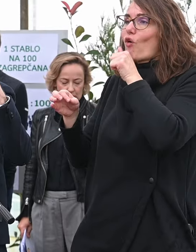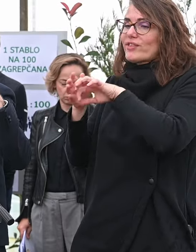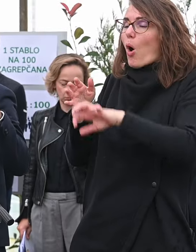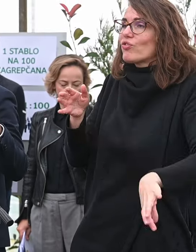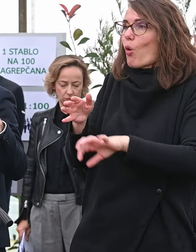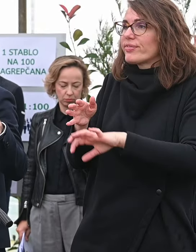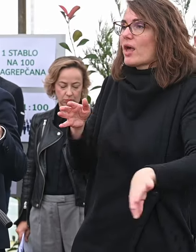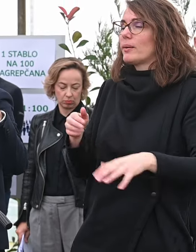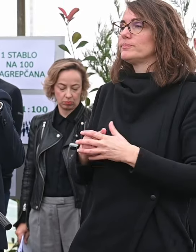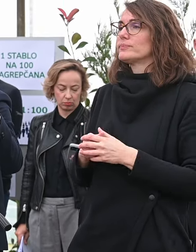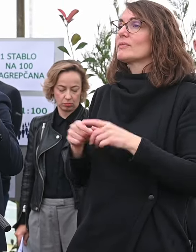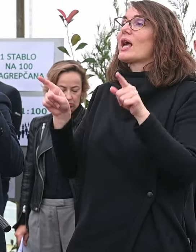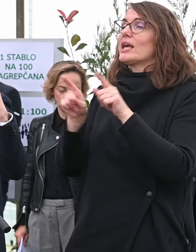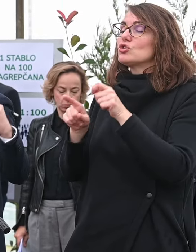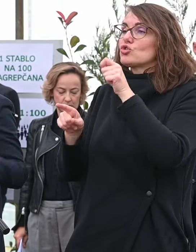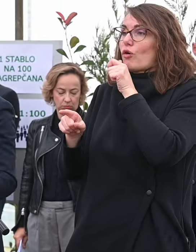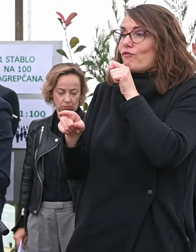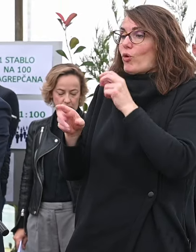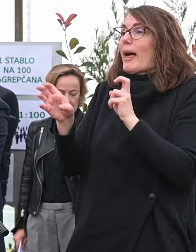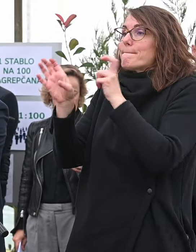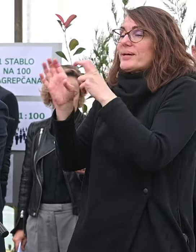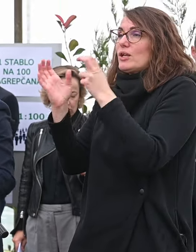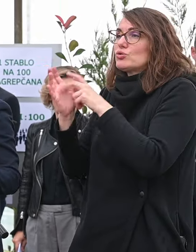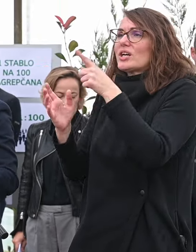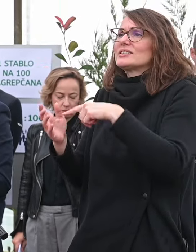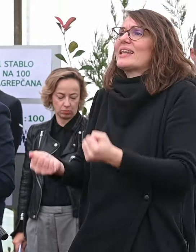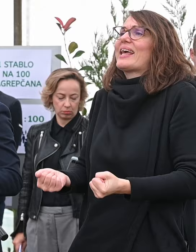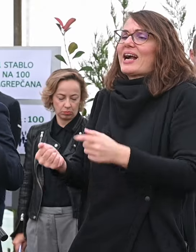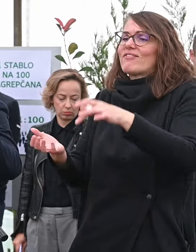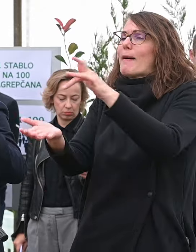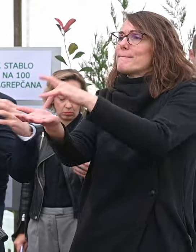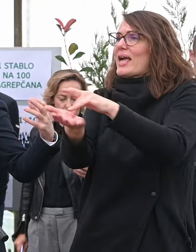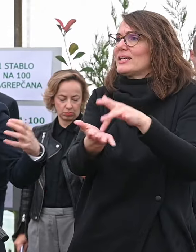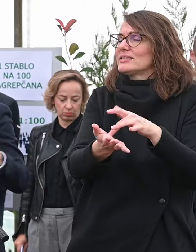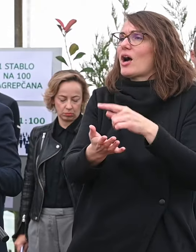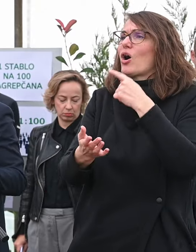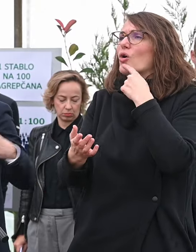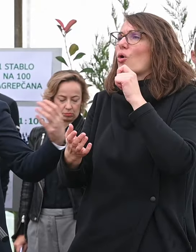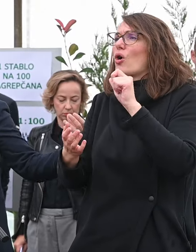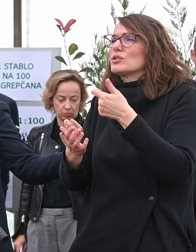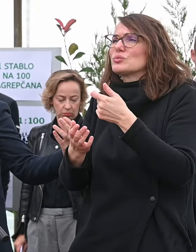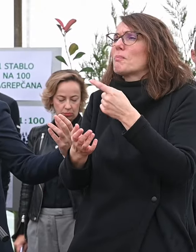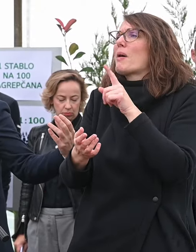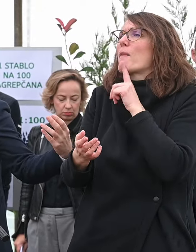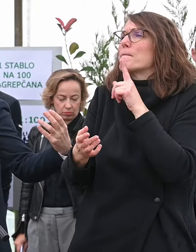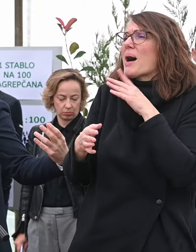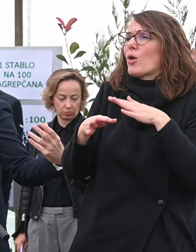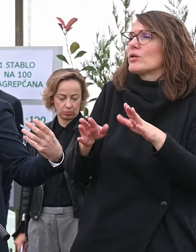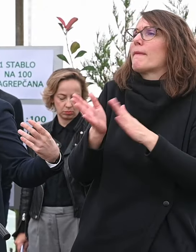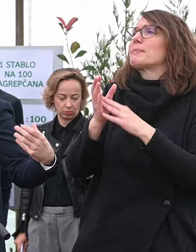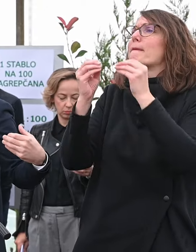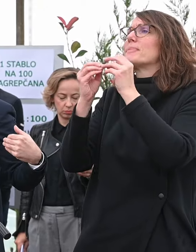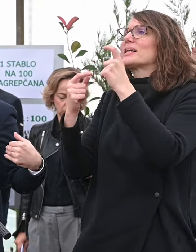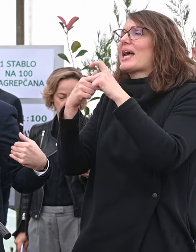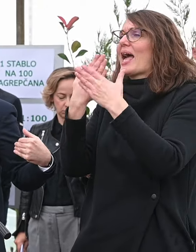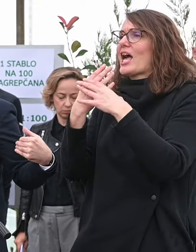Zagrebu, ali isto tako i vodoopskrbe za ona najteža naselja koja su uglavnom rijetko naseljena, kvartovi poput